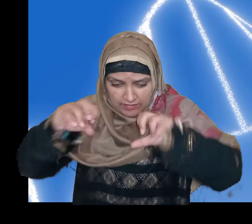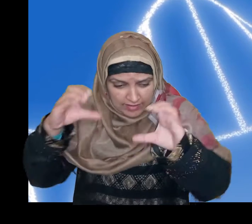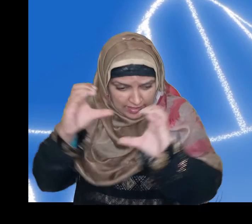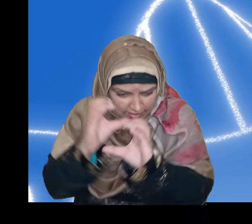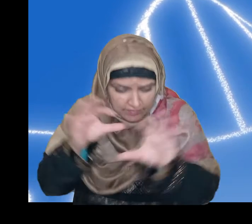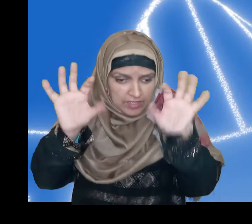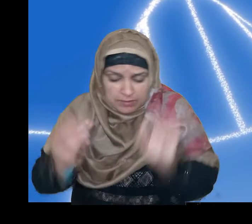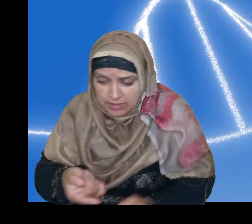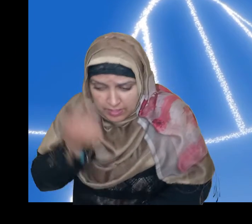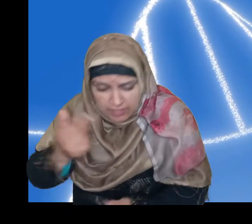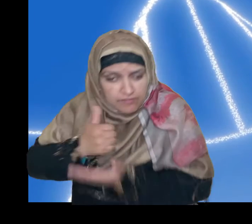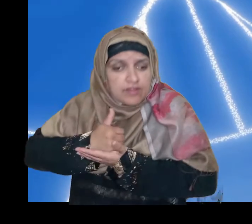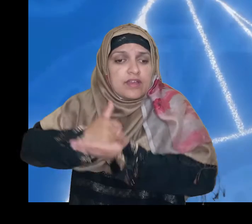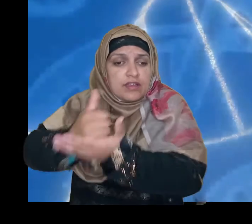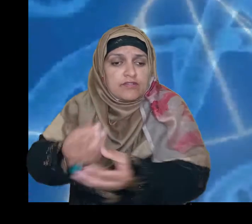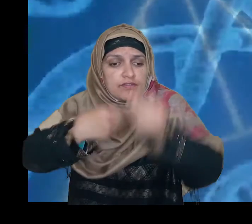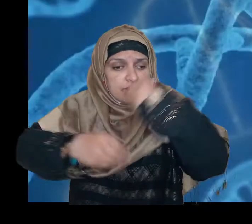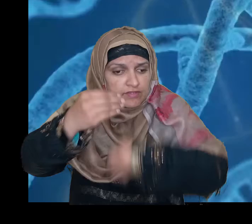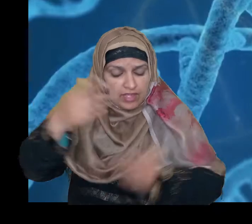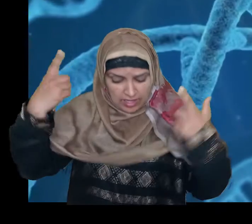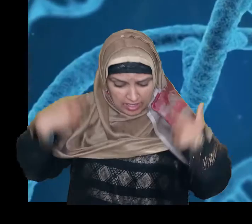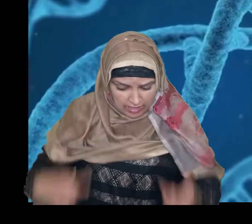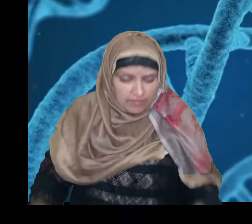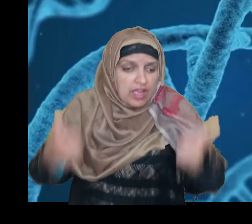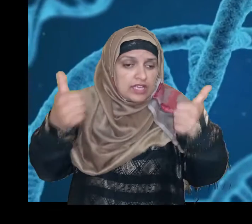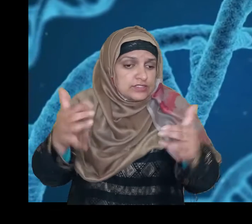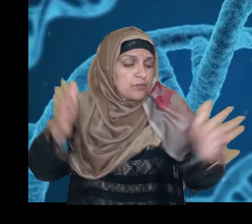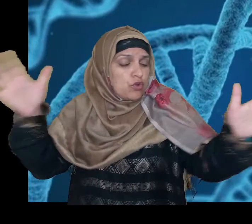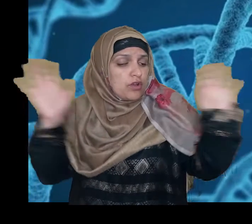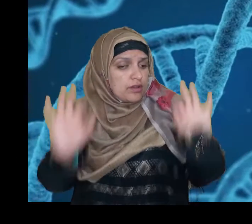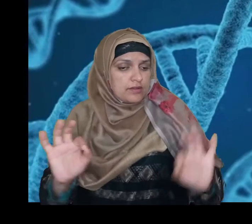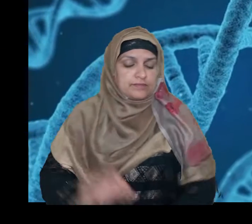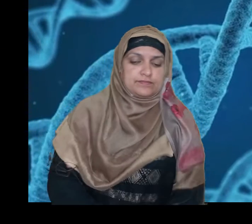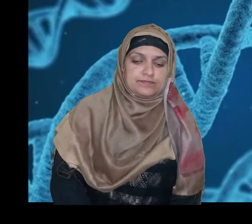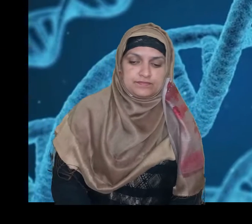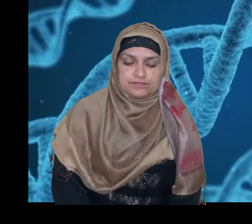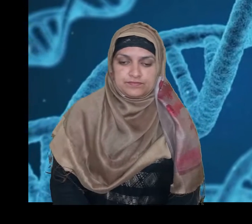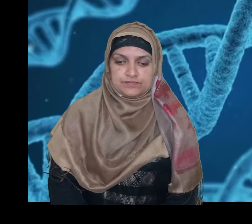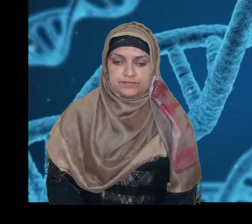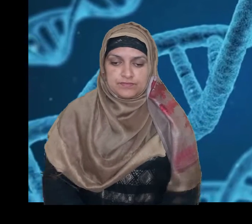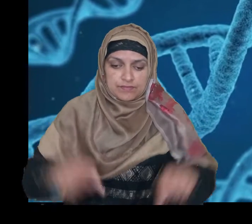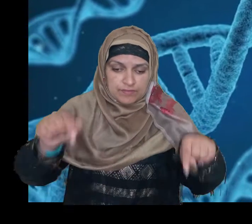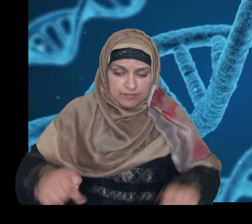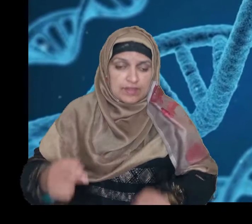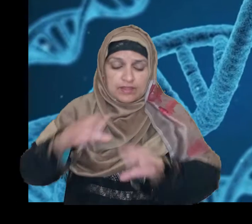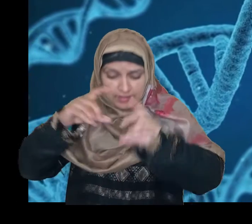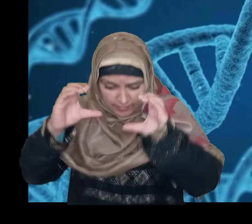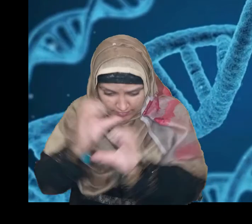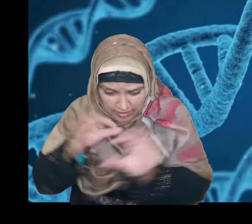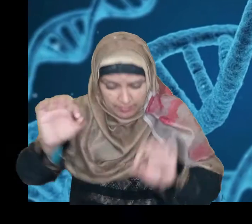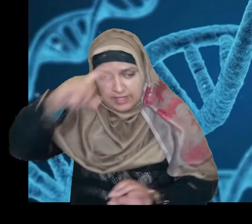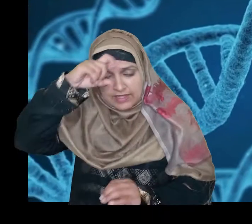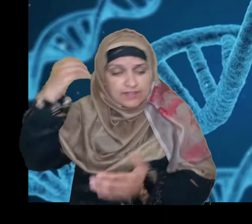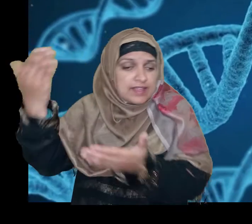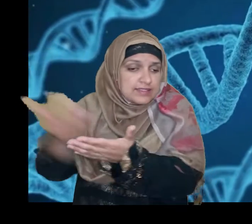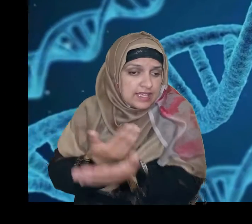सेहत बख्श ग़िज़ाएँ तजवीज़ की जाती हैं जो कि इंसानी जिस्म के लिए बहुत मुफीद हो सकती हैं। माहिरीन के मुताबिक गर्मी के आते